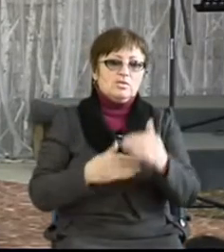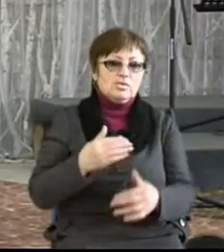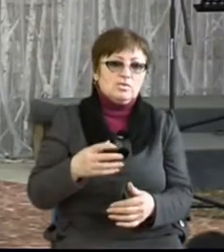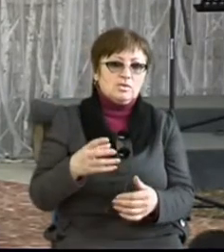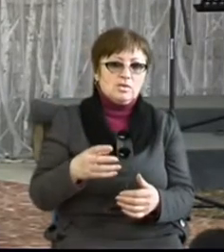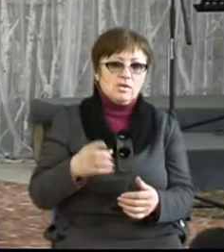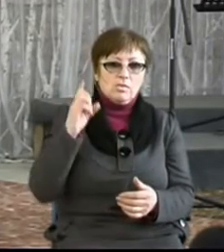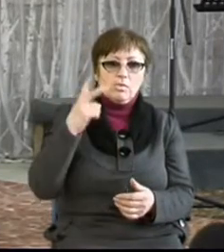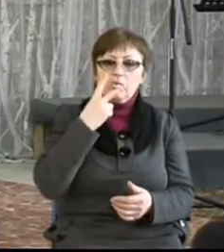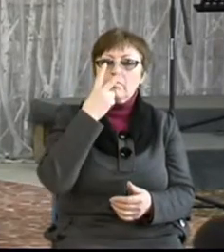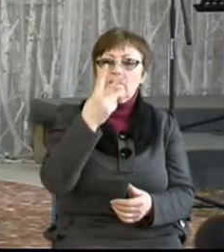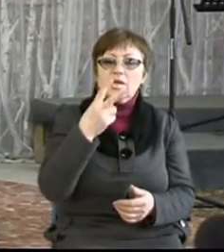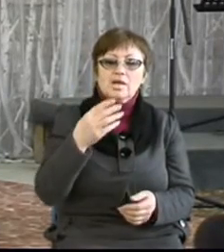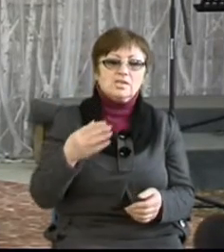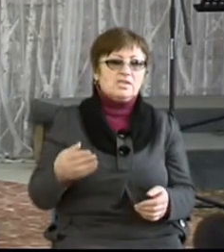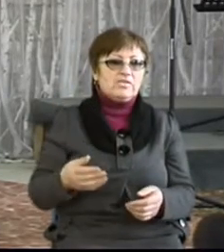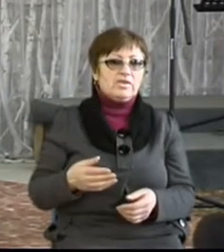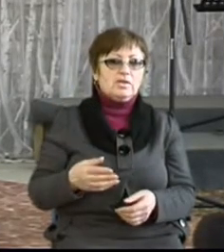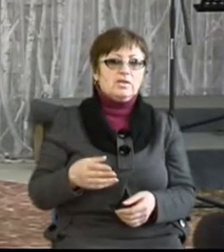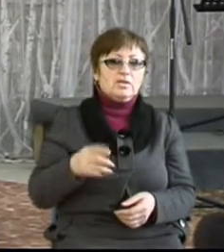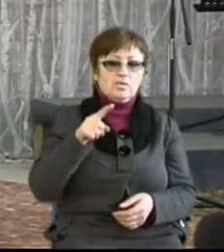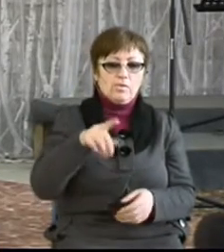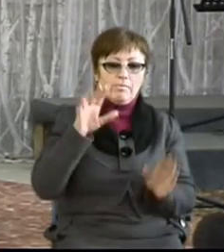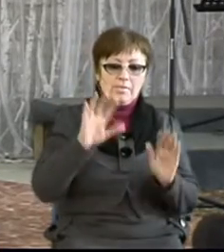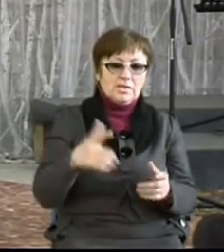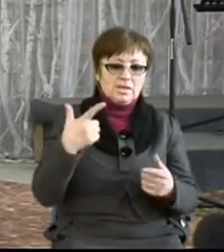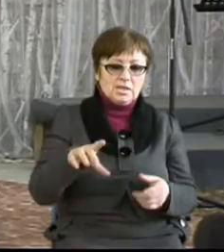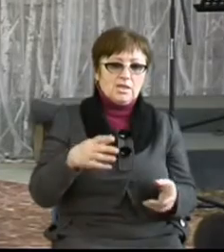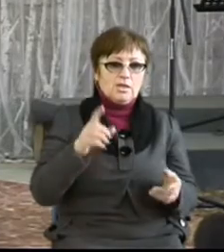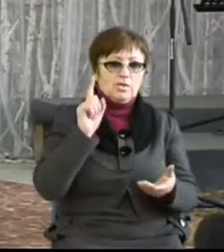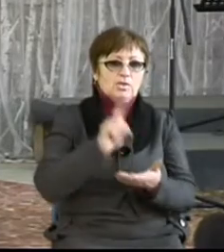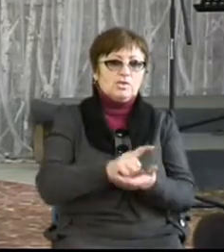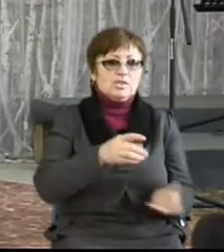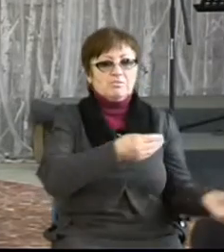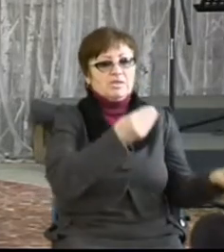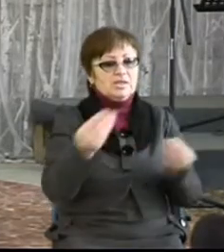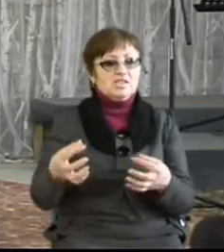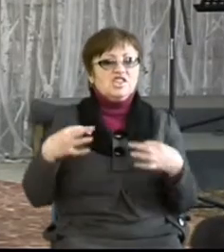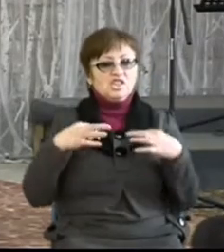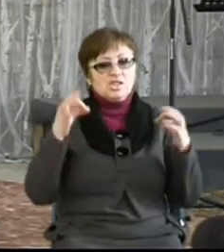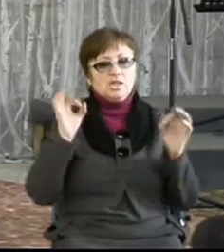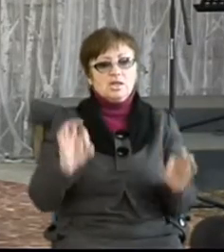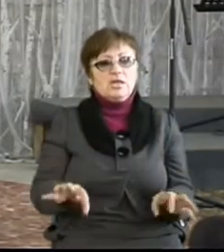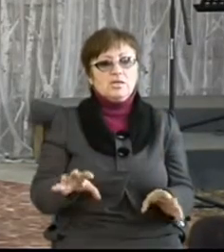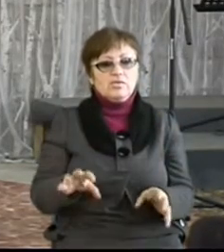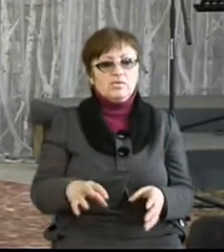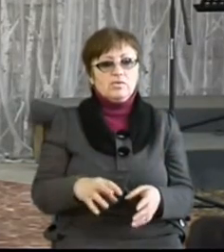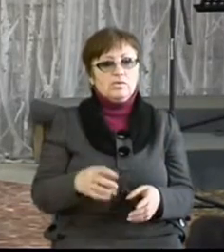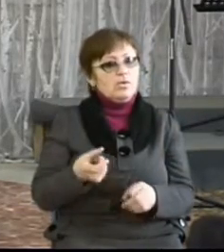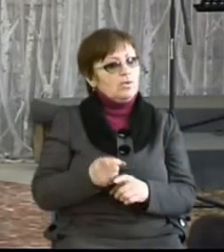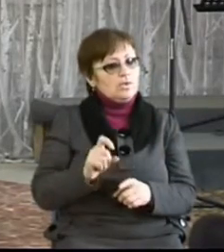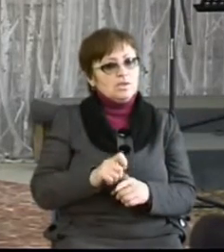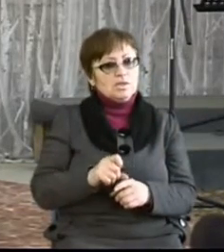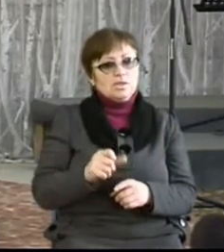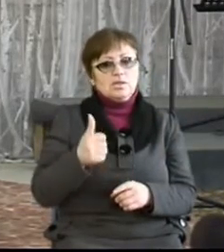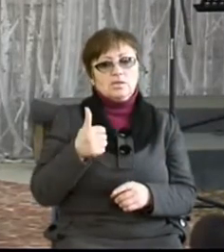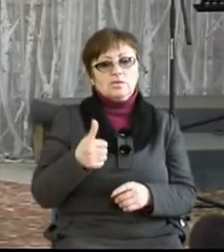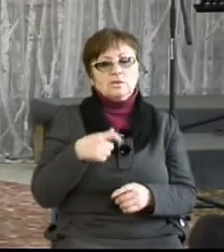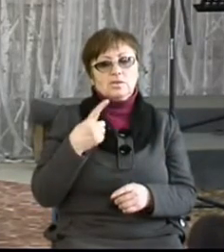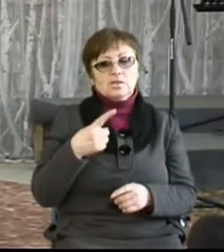Бог указывает ему на то место, где он должен принести Исаака в жертву. И очень хорошее место